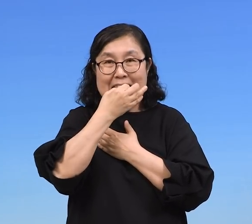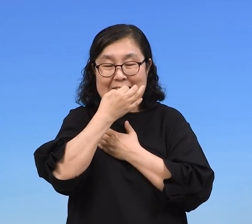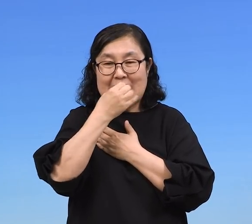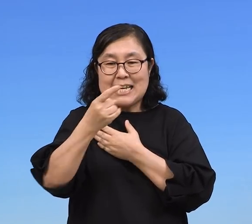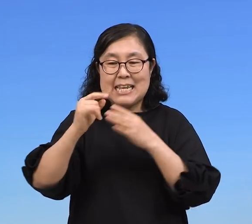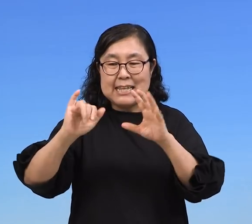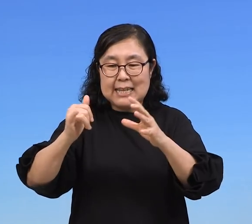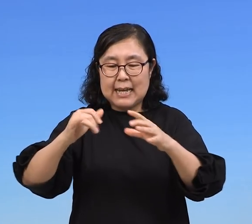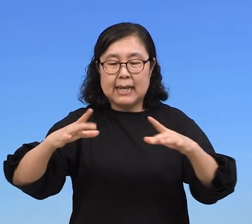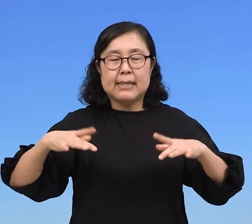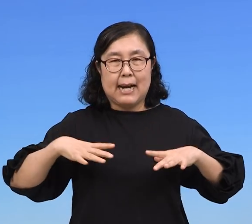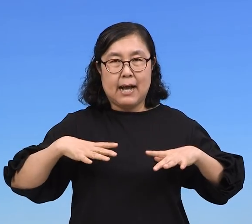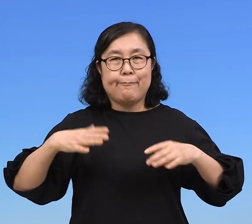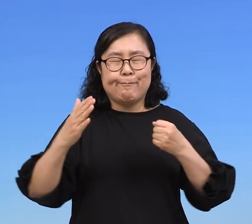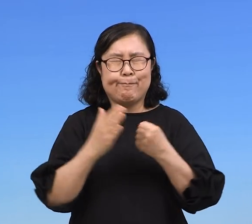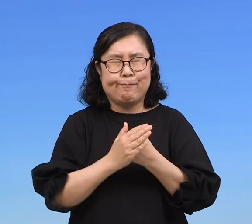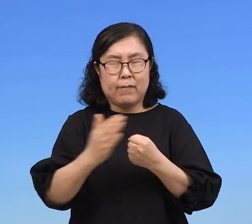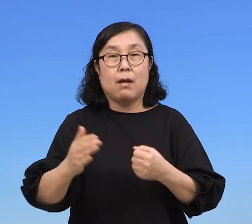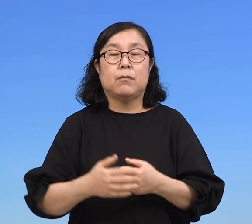정욕과 이생의 자랑이니.